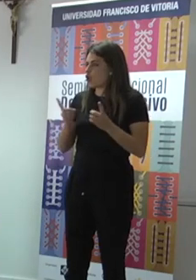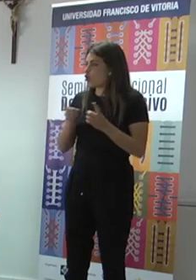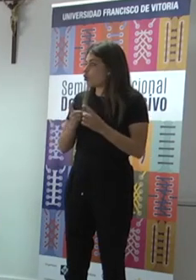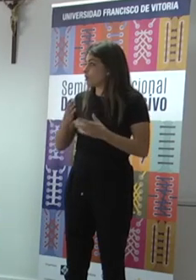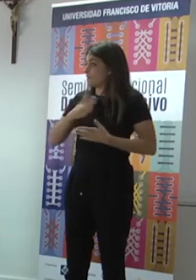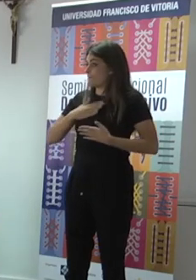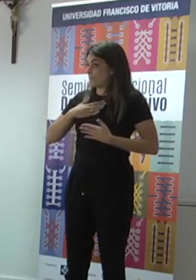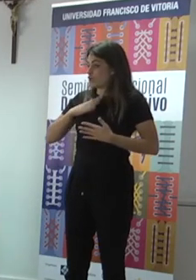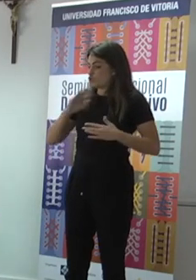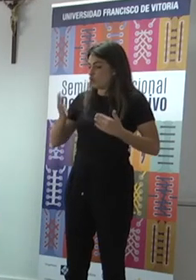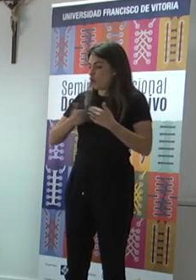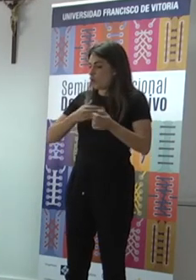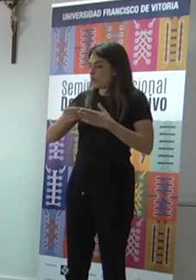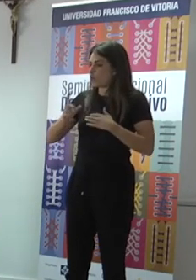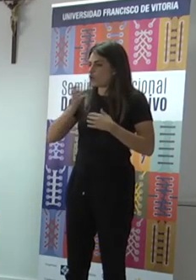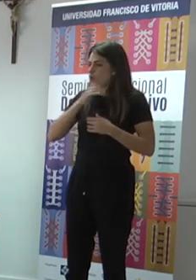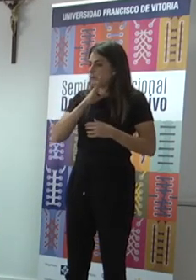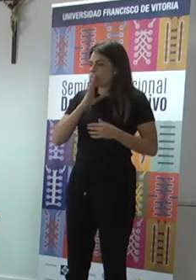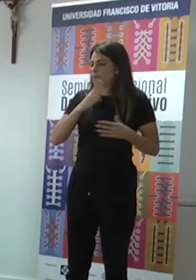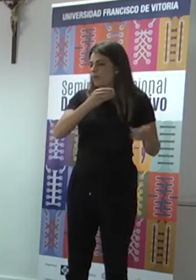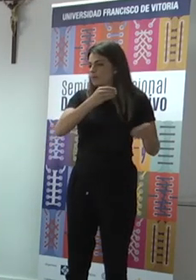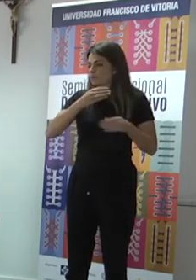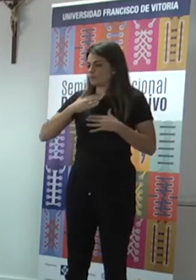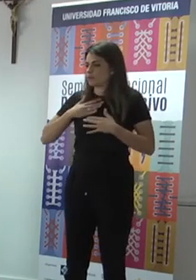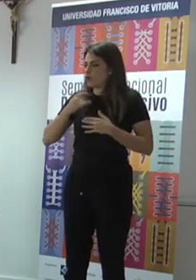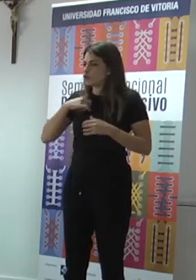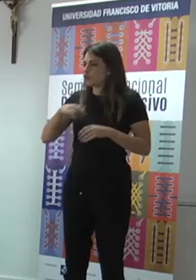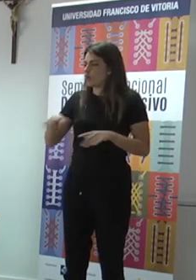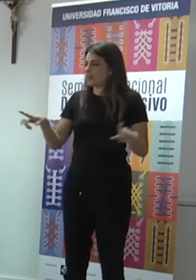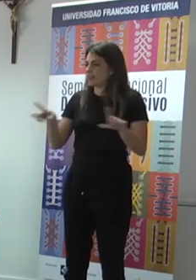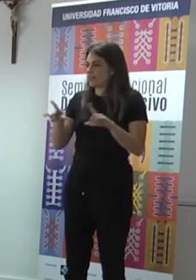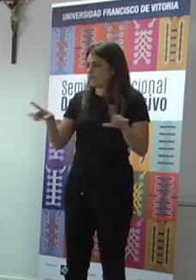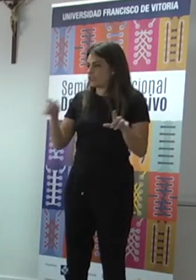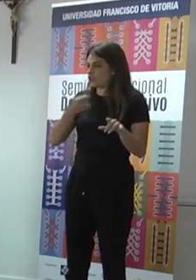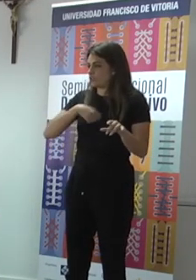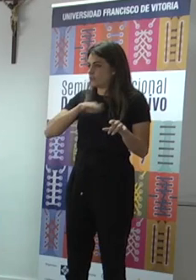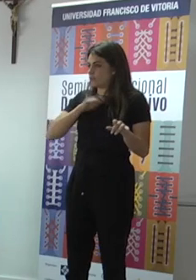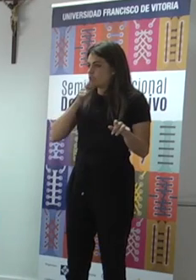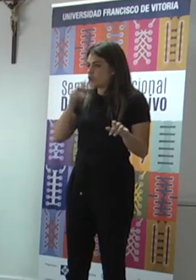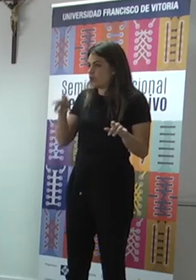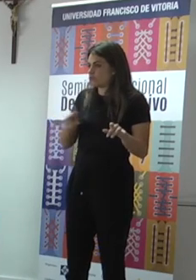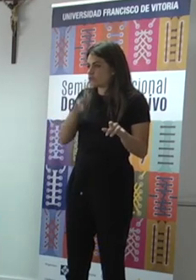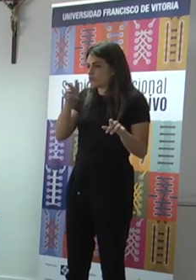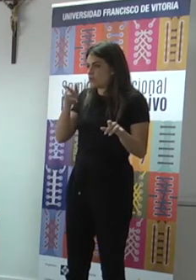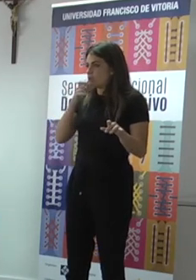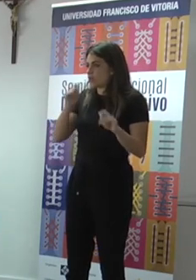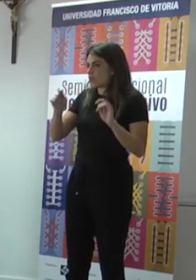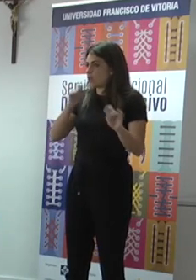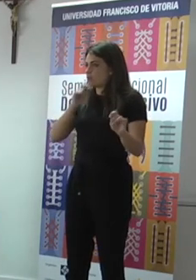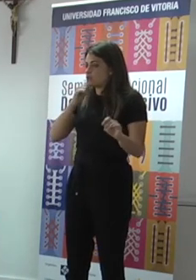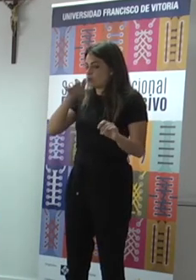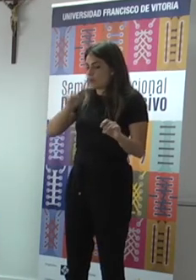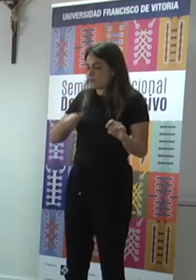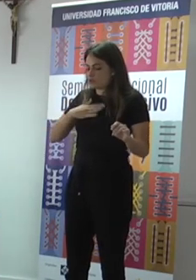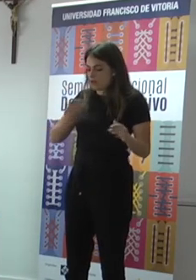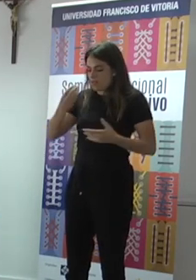es de mi madre, cuando a mí me hicieron un pequeño reportaje en Televisión Española, que es que si una persona no encuentra límites en sí